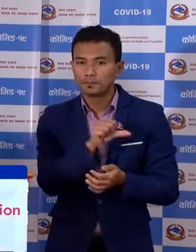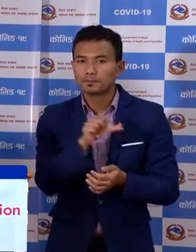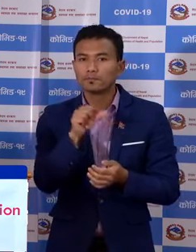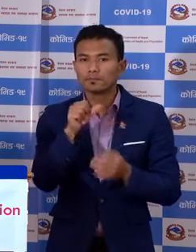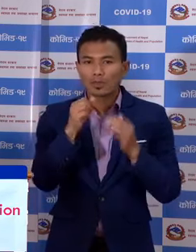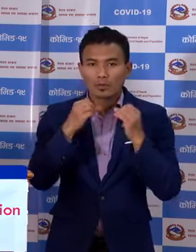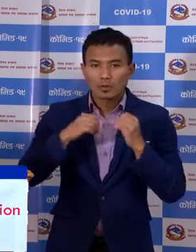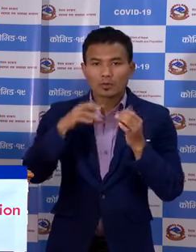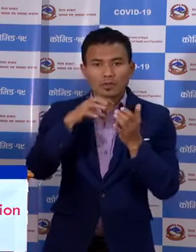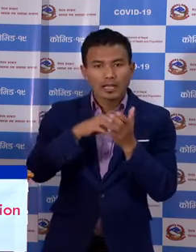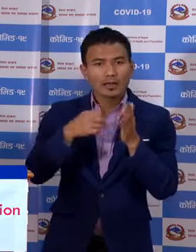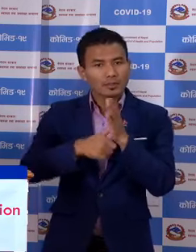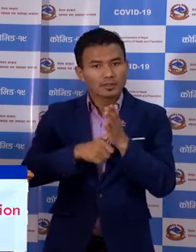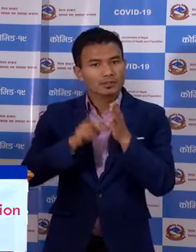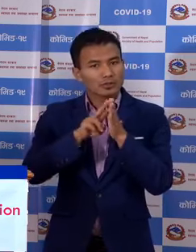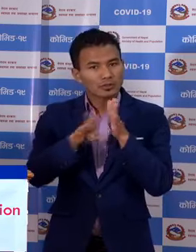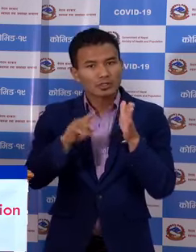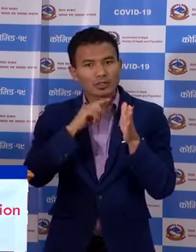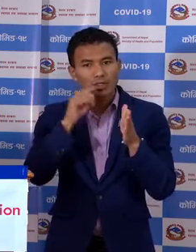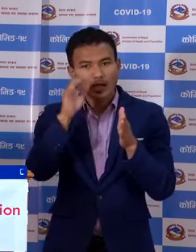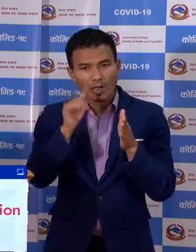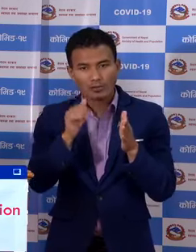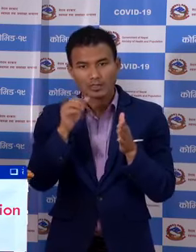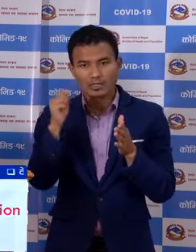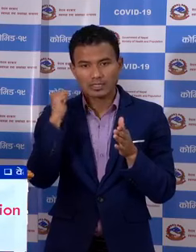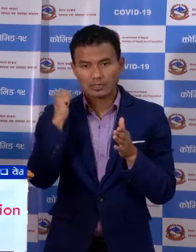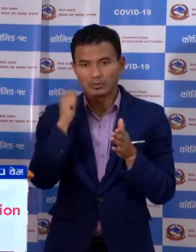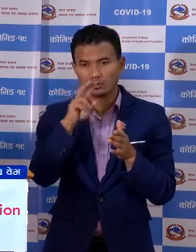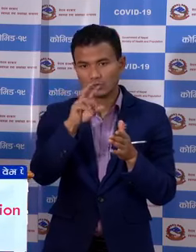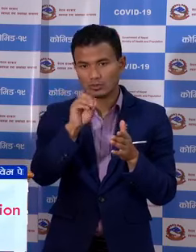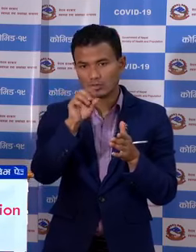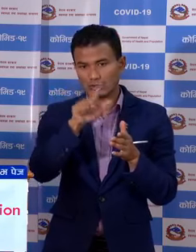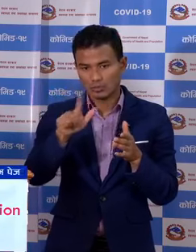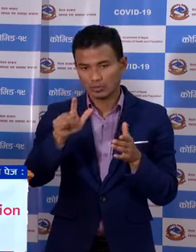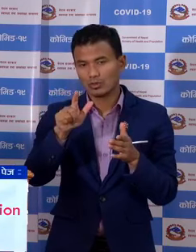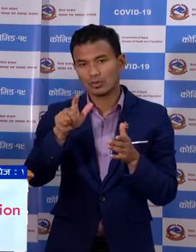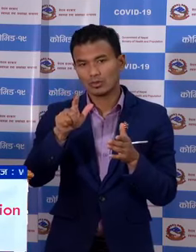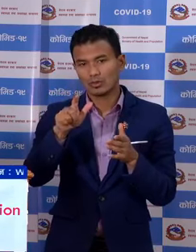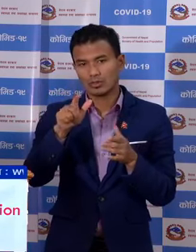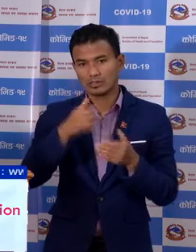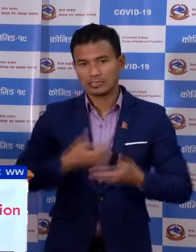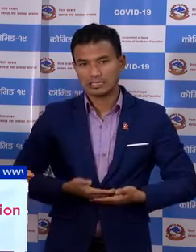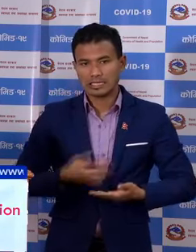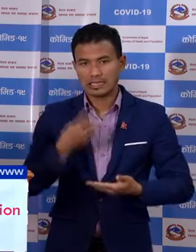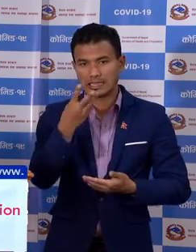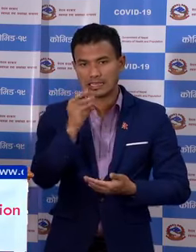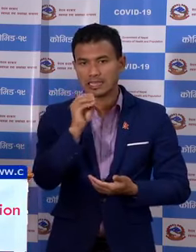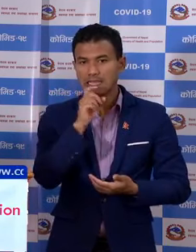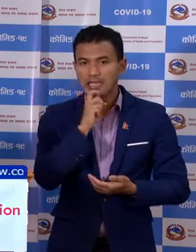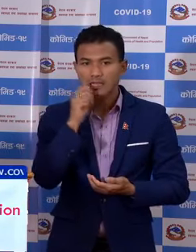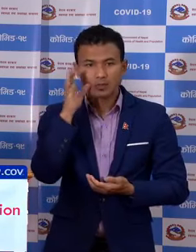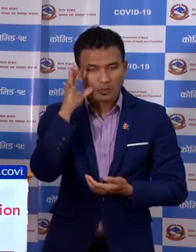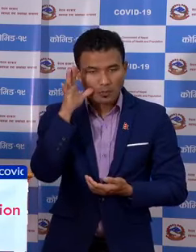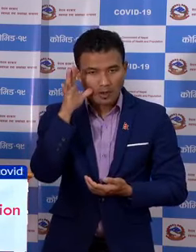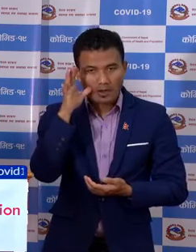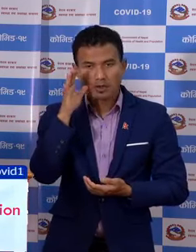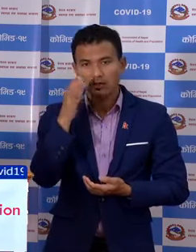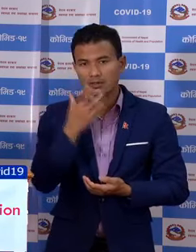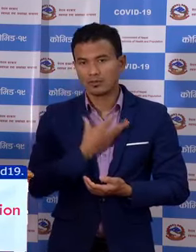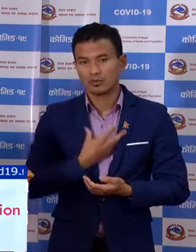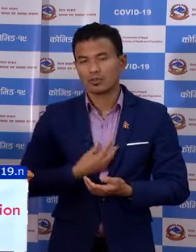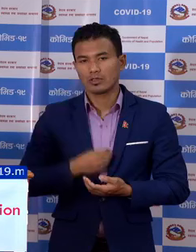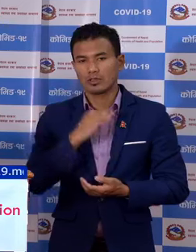निजको प्रयोगशाला परीक्षणको नतिजा नआउँदै हिजो मिति 2077 जेठ 30 गते शुक्रबार